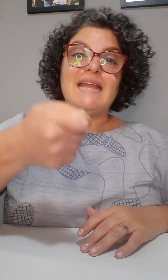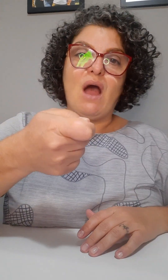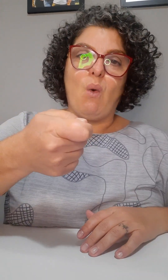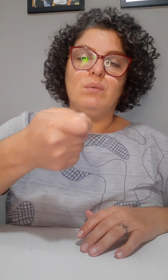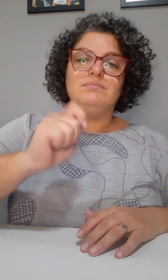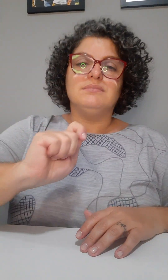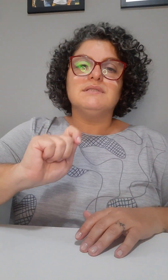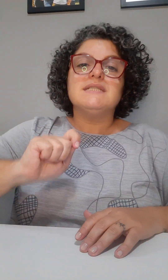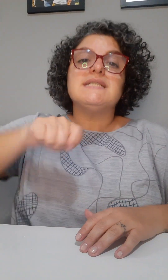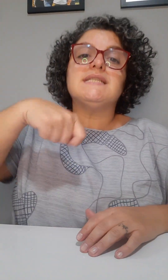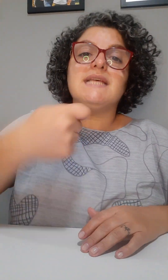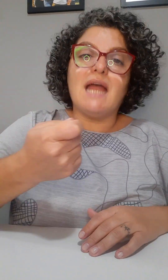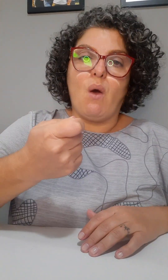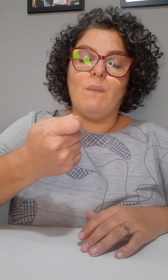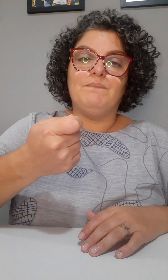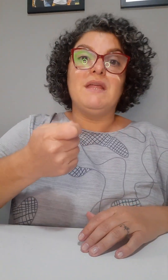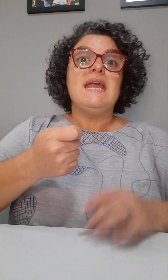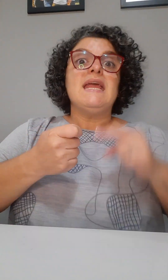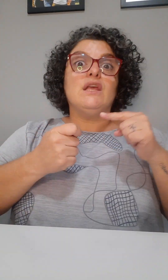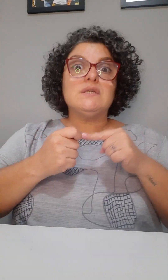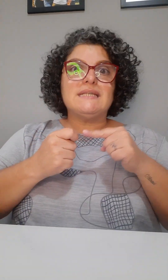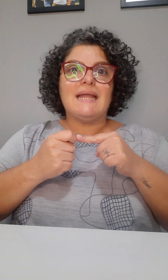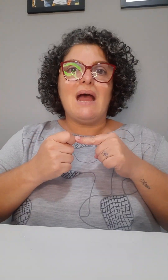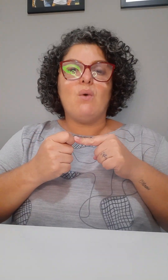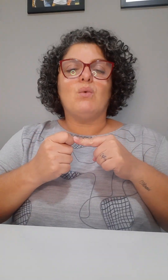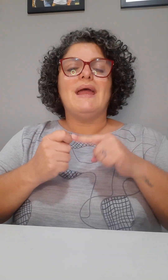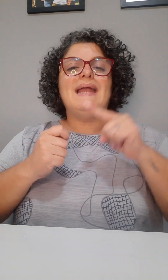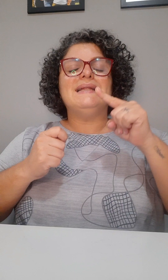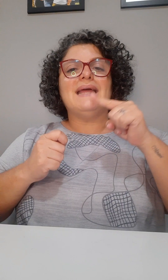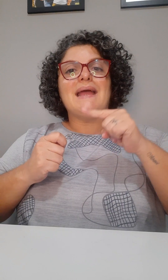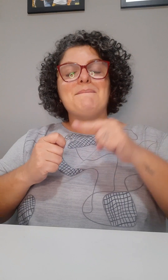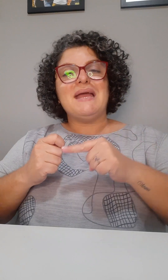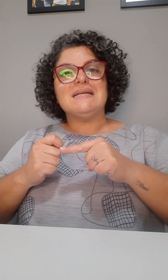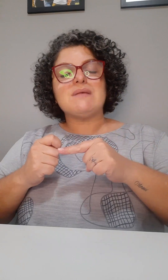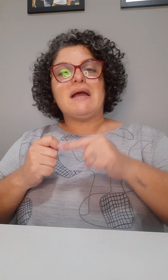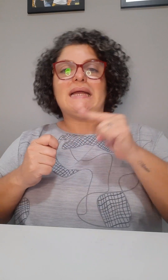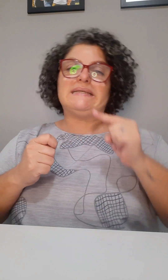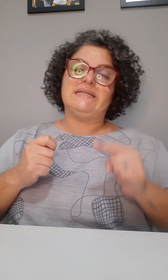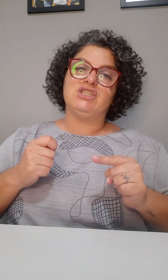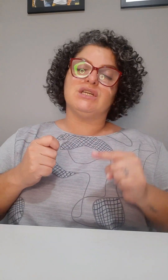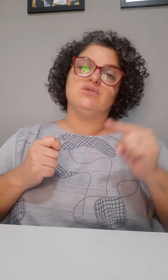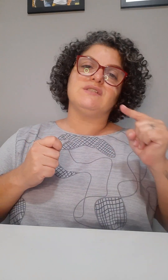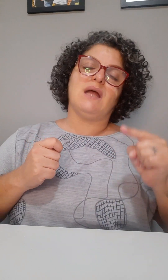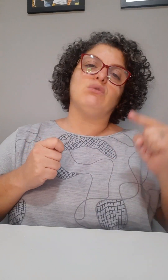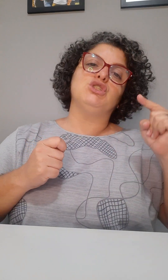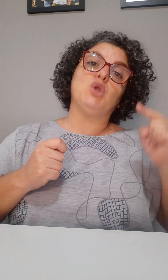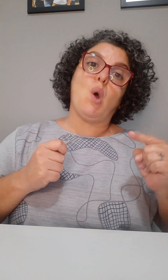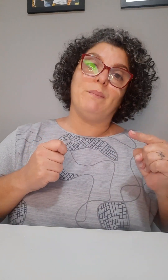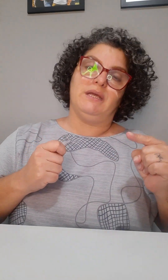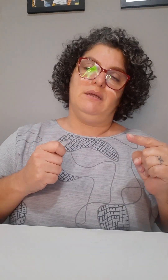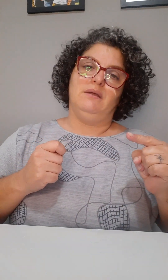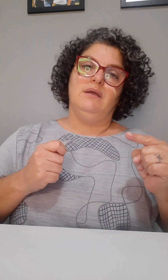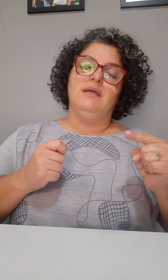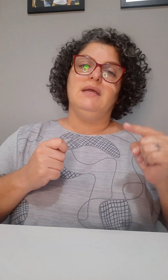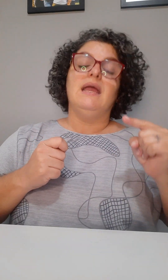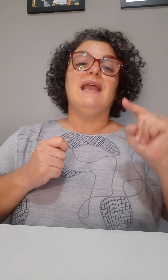Sinal, sinal. E o sinal, ele tem a mesma característica do sinal de nome. Ele